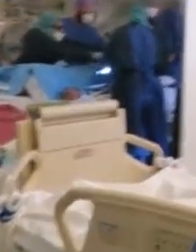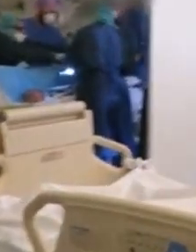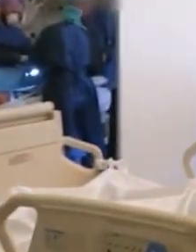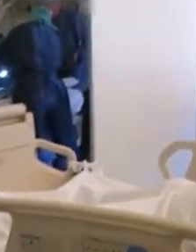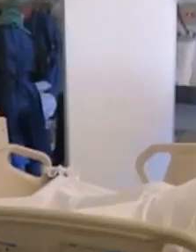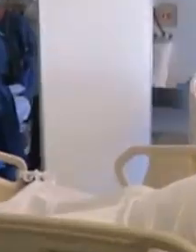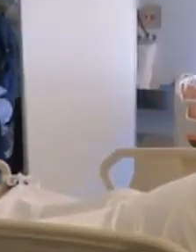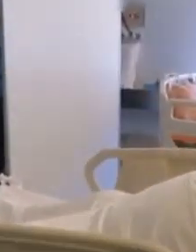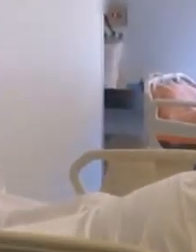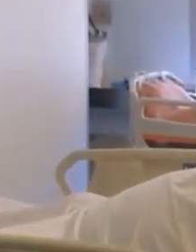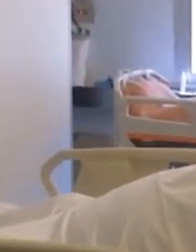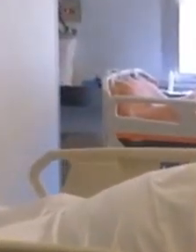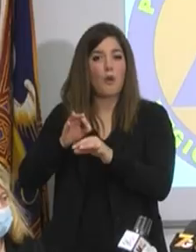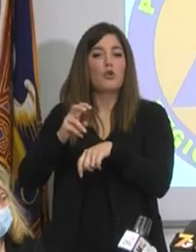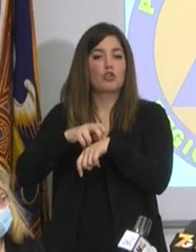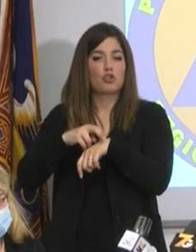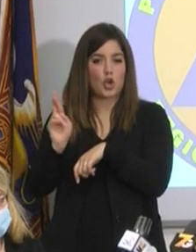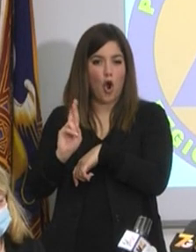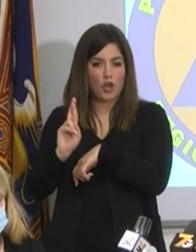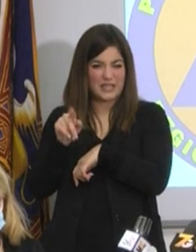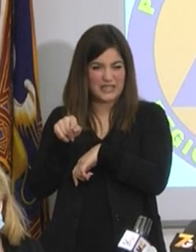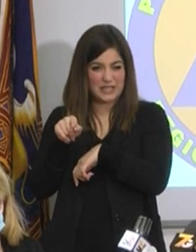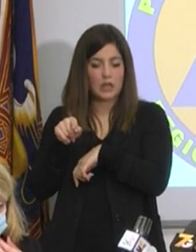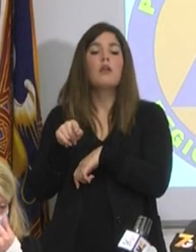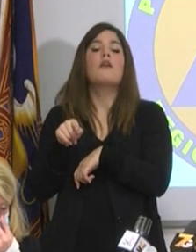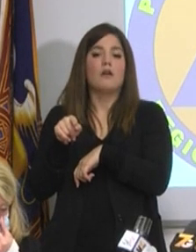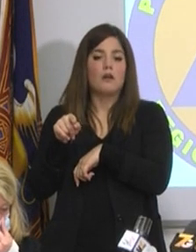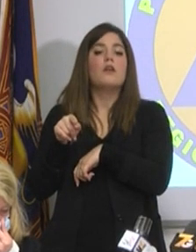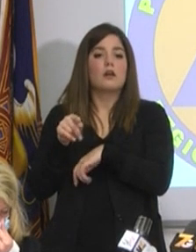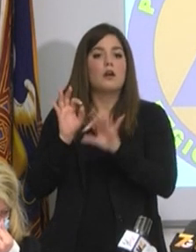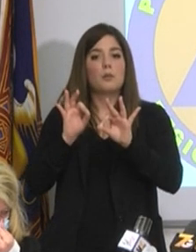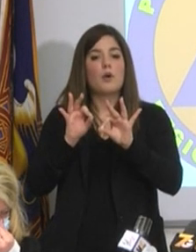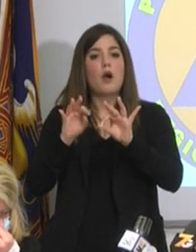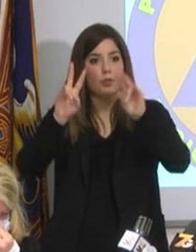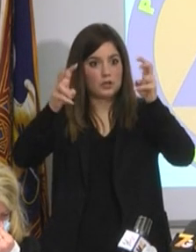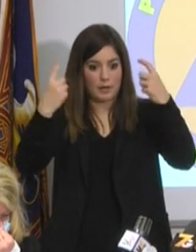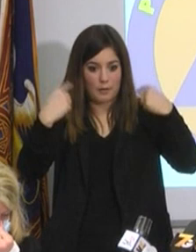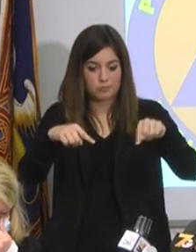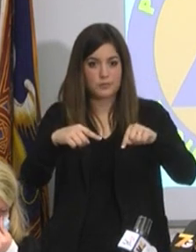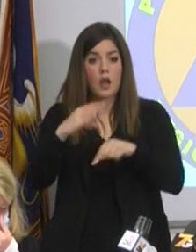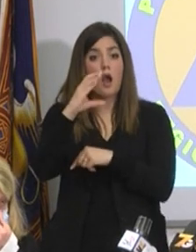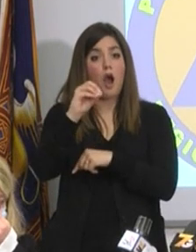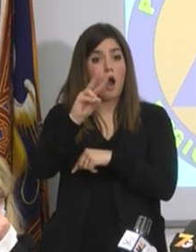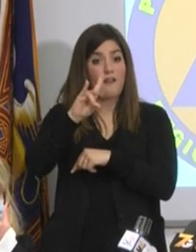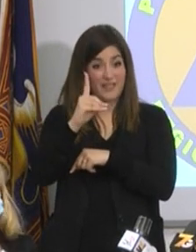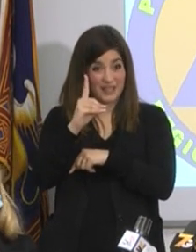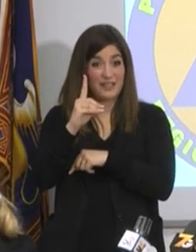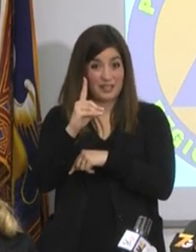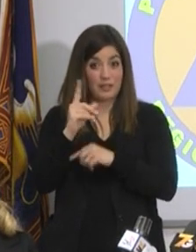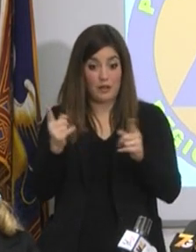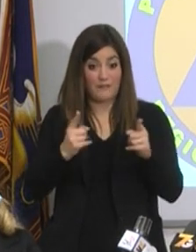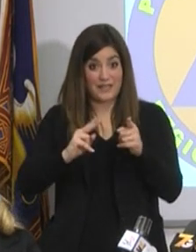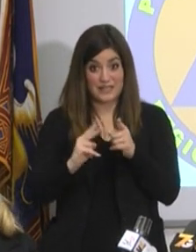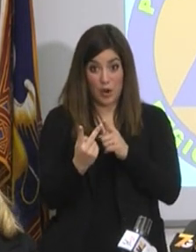diverso rispetto alla prima ondata abbiamo parlato esattamente di questo cioè che il covip di questa seconda fase è un